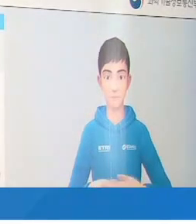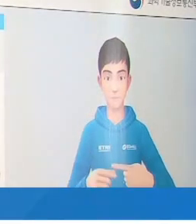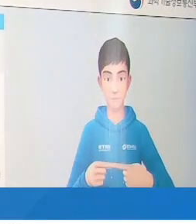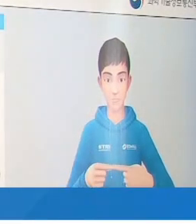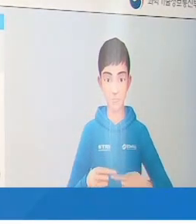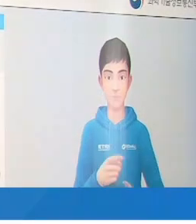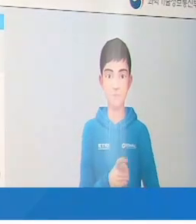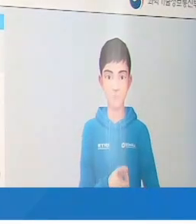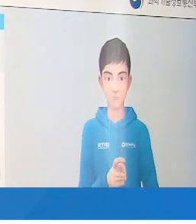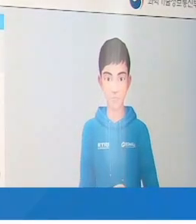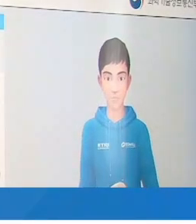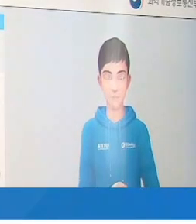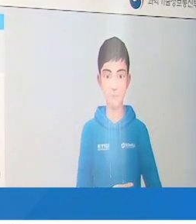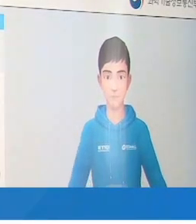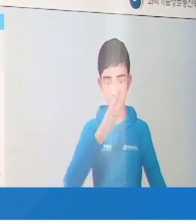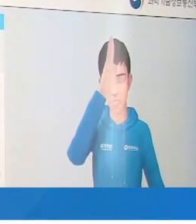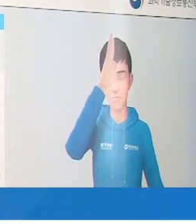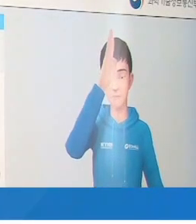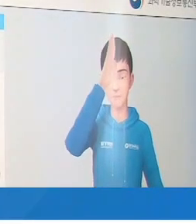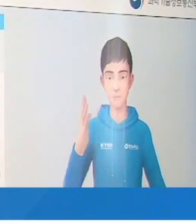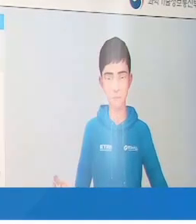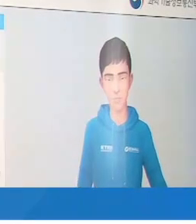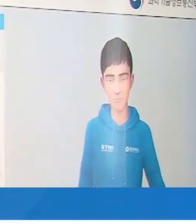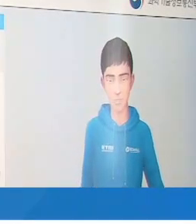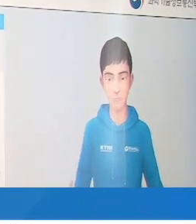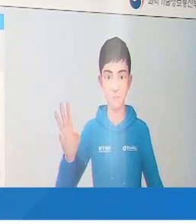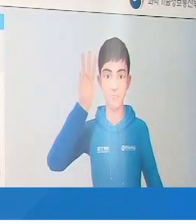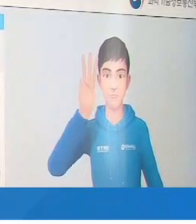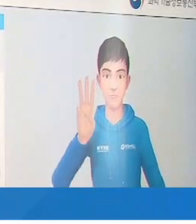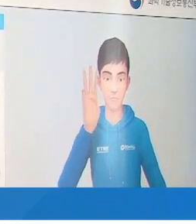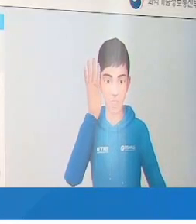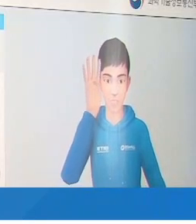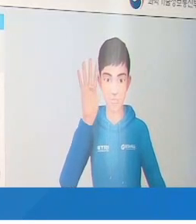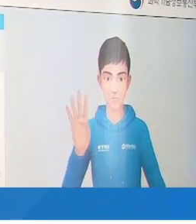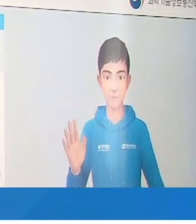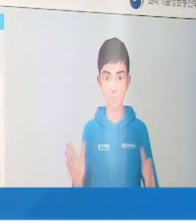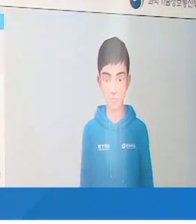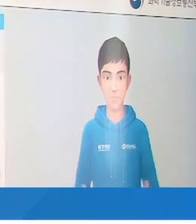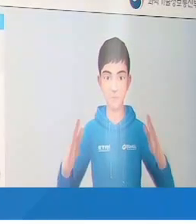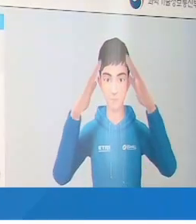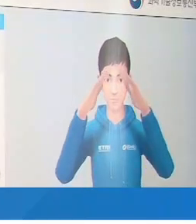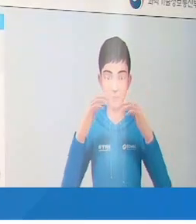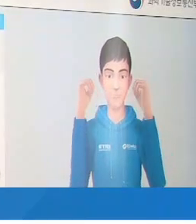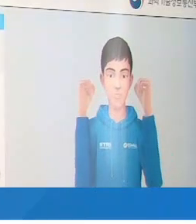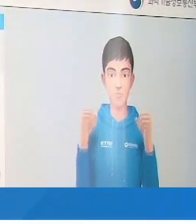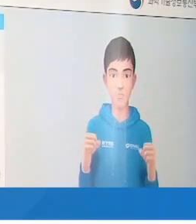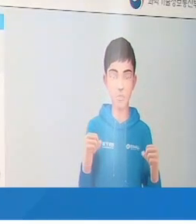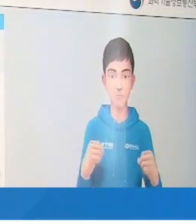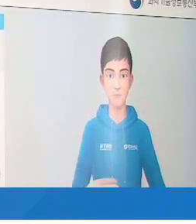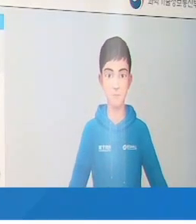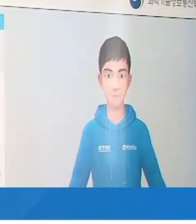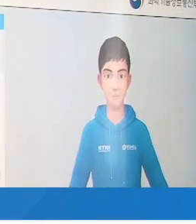코로나19와 같은 때에 있어서는 정확한 정보를 제때 전달받을 필요가 있습니다. 그래서